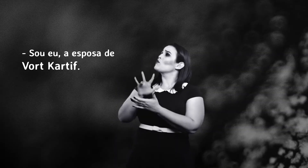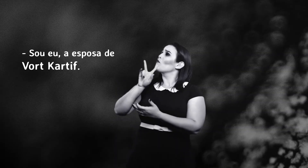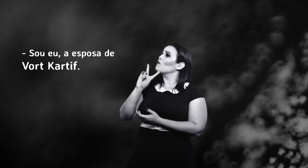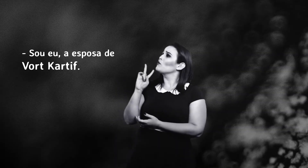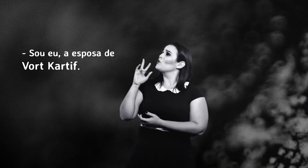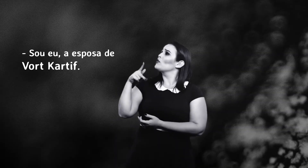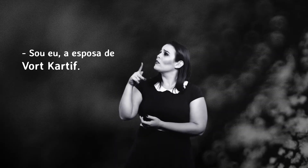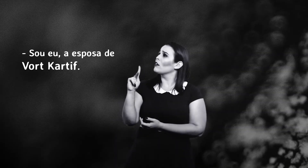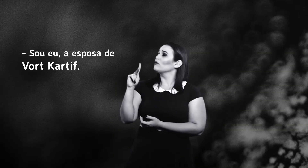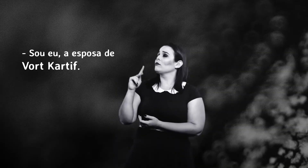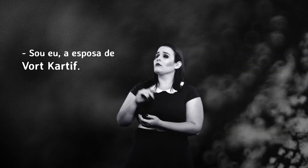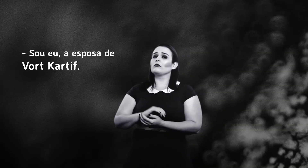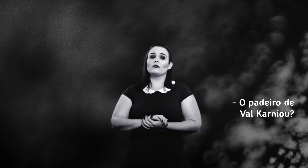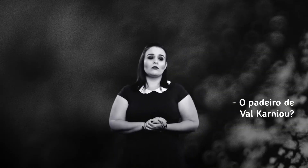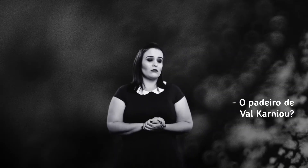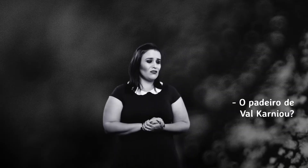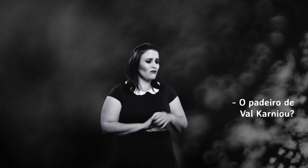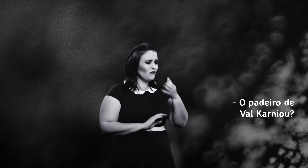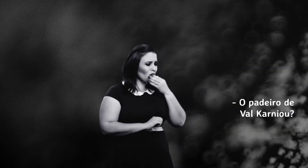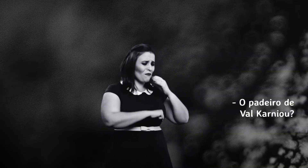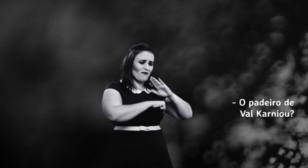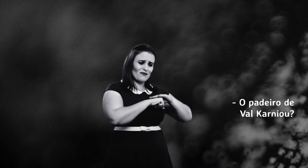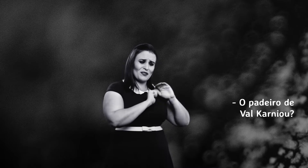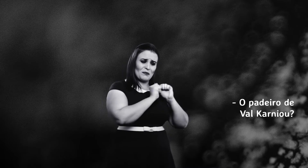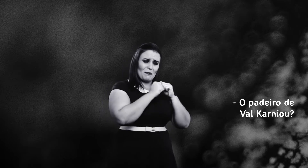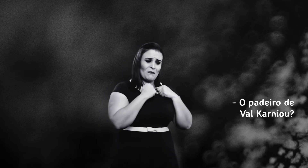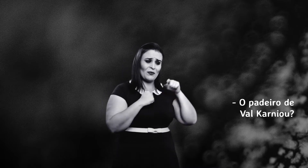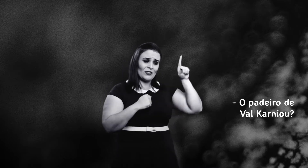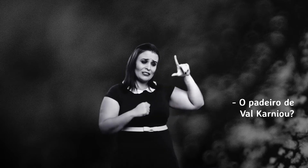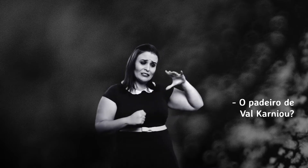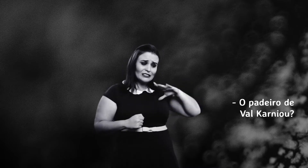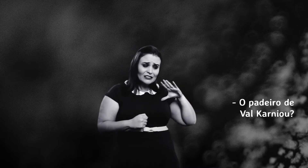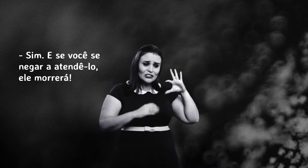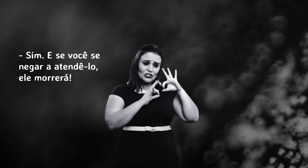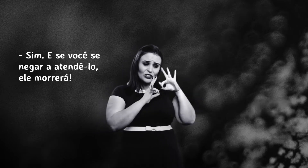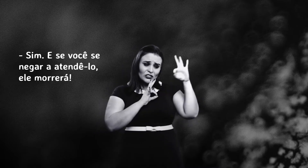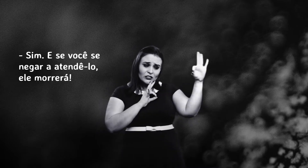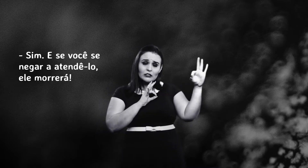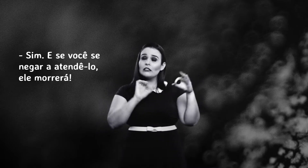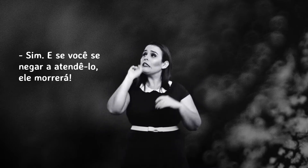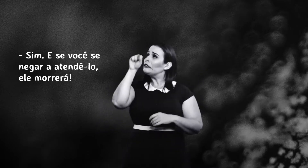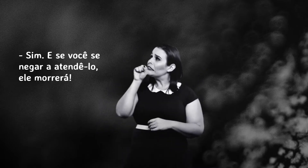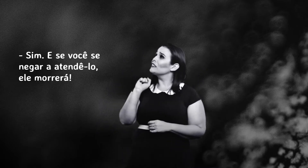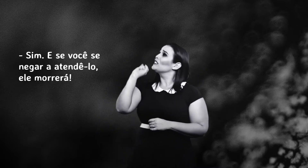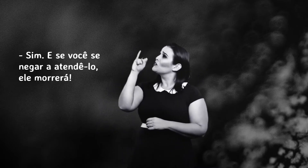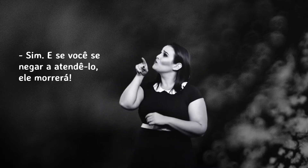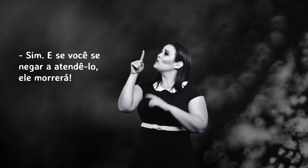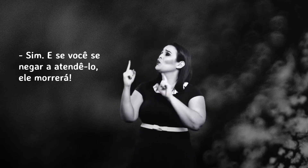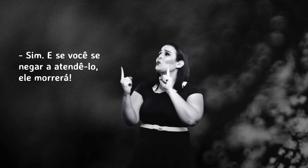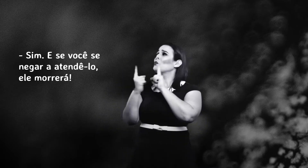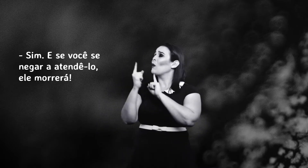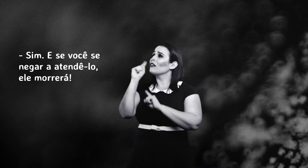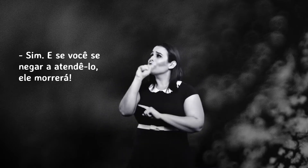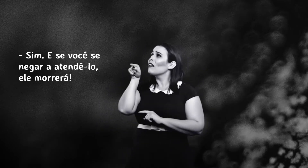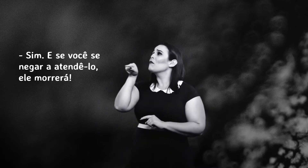Vort Cardiff. O padeiro de Valcarnil? Sim, e se você se negar a atendê-lo, ele